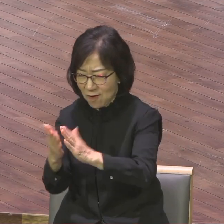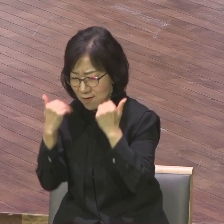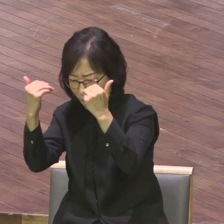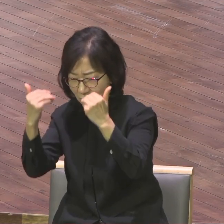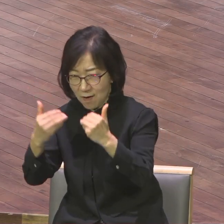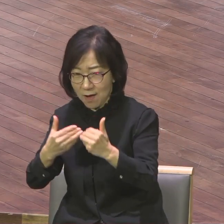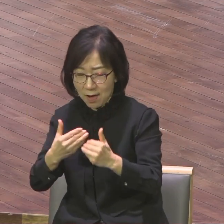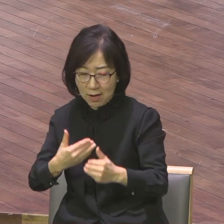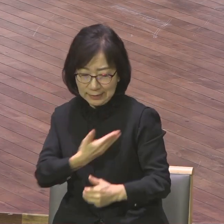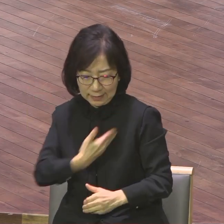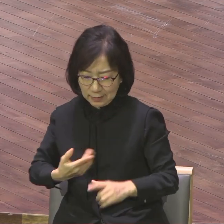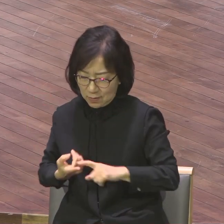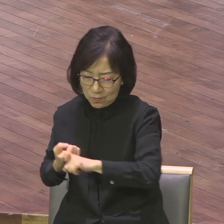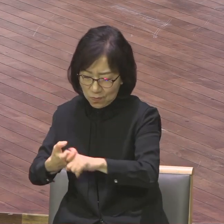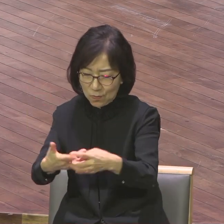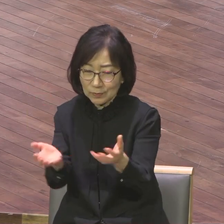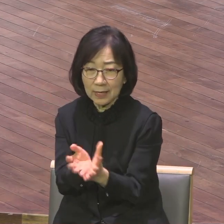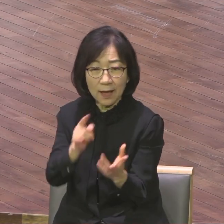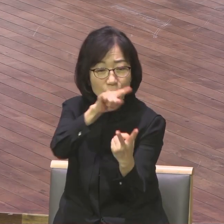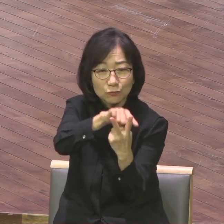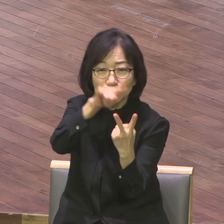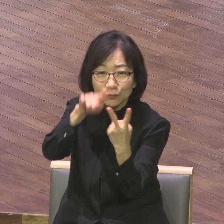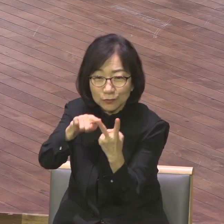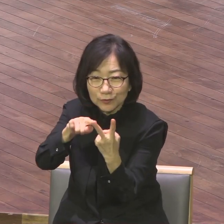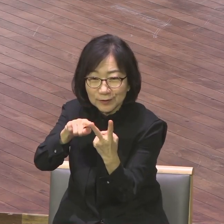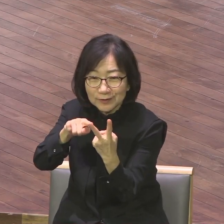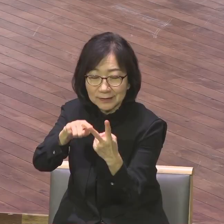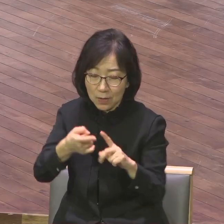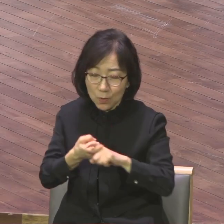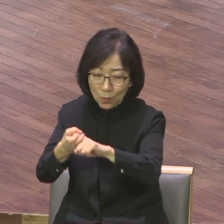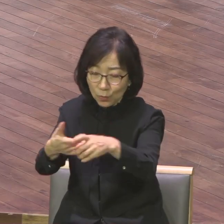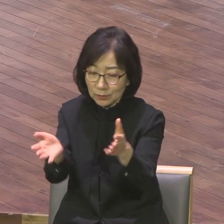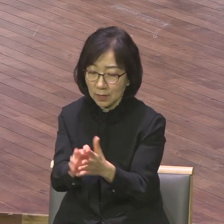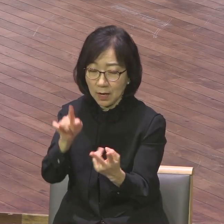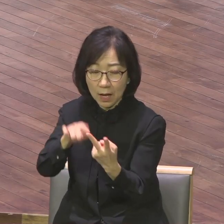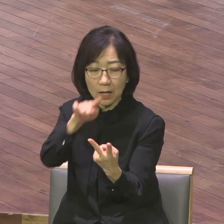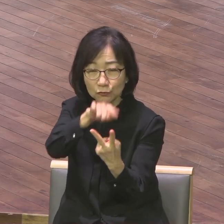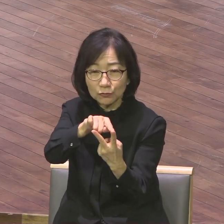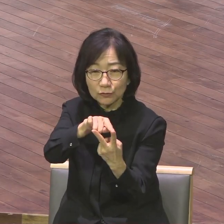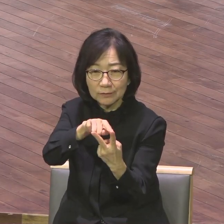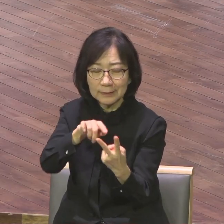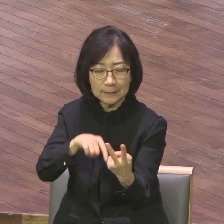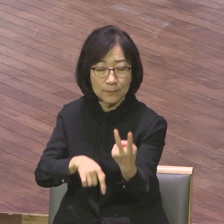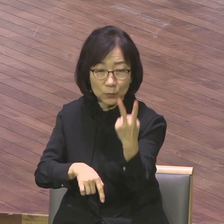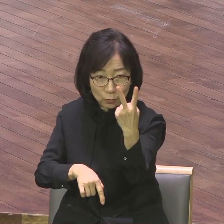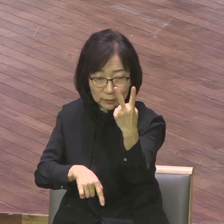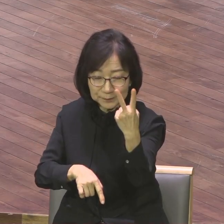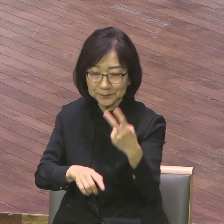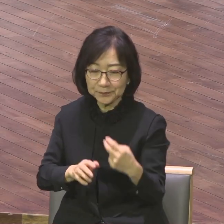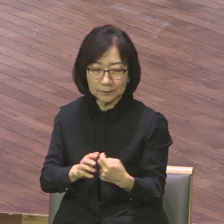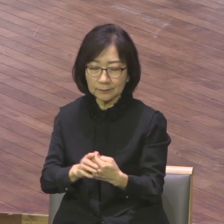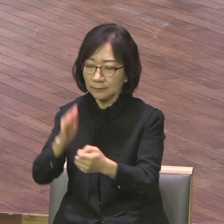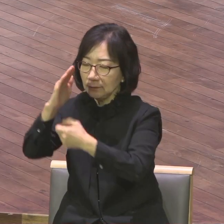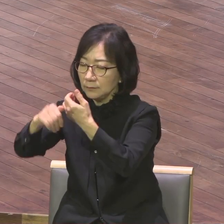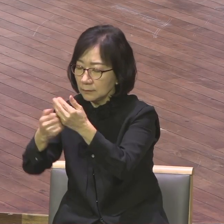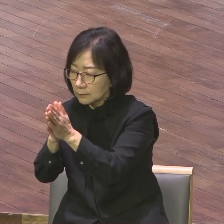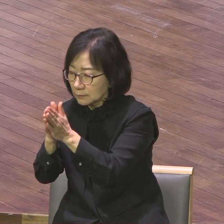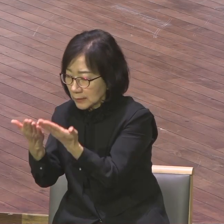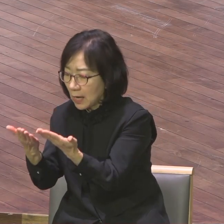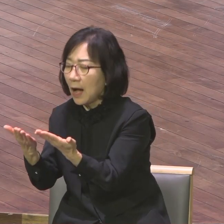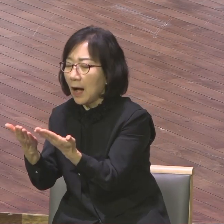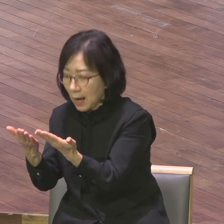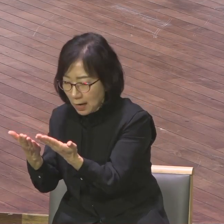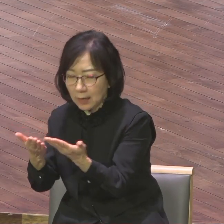공동체 이 두 가지는 우리 공동체 예원교회가 성경적 공동체의